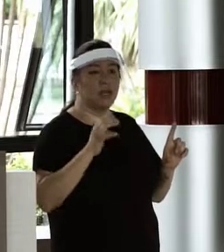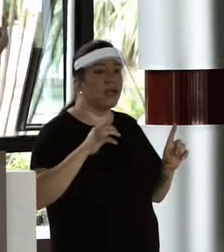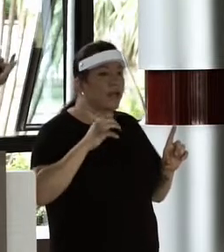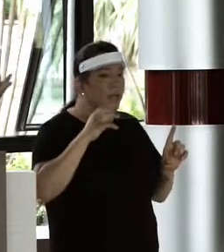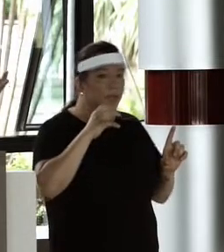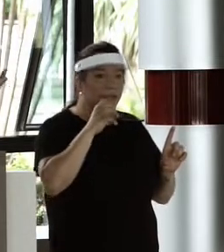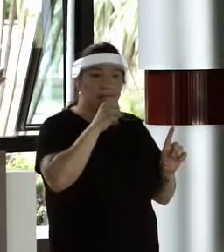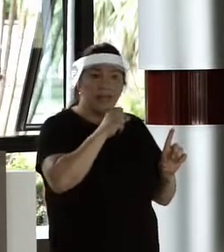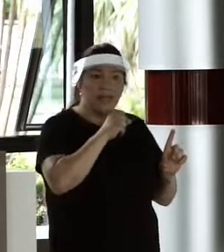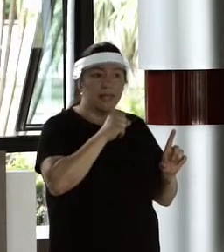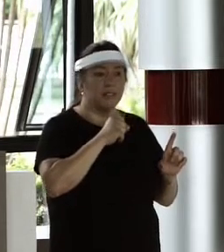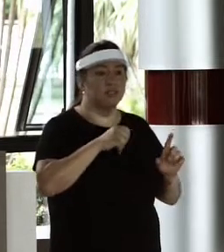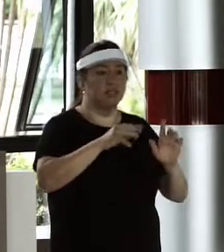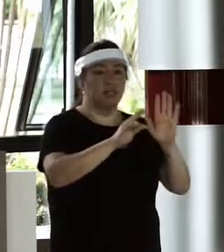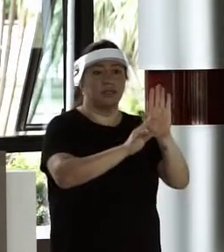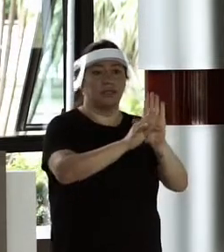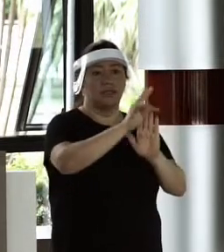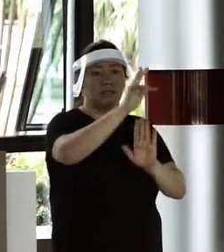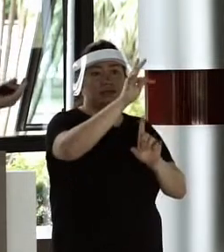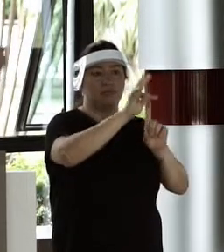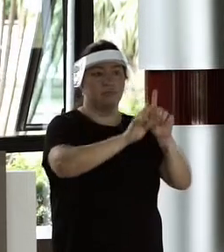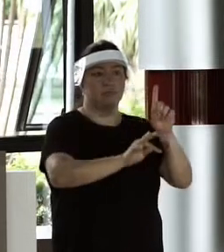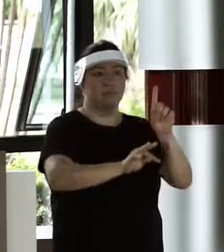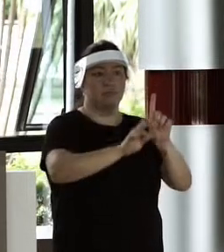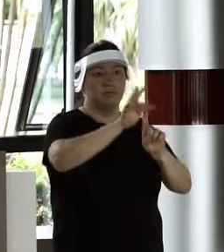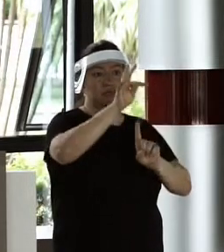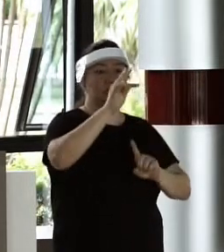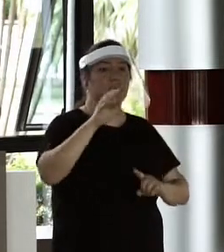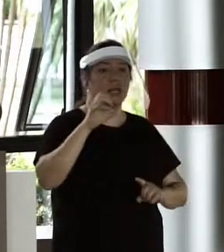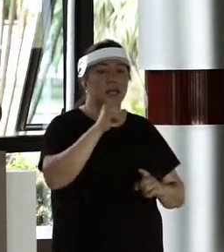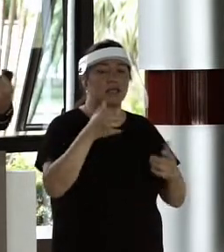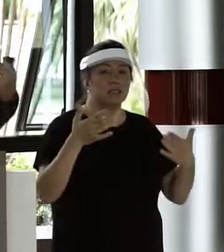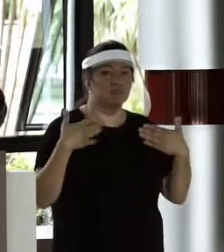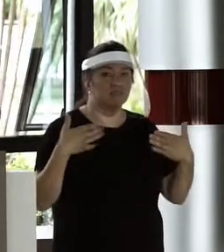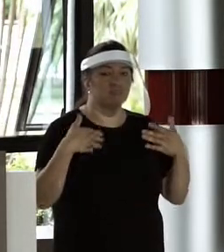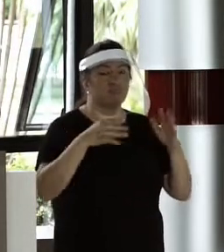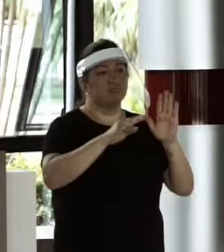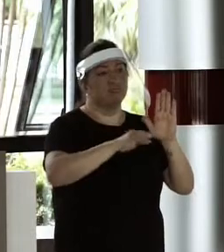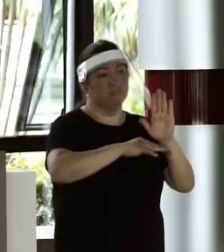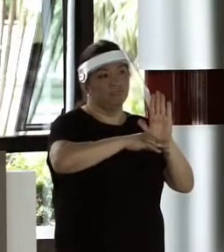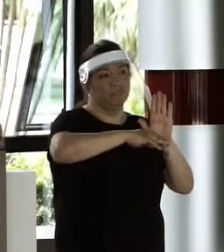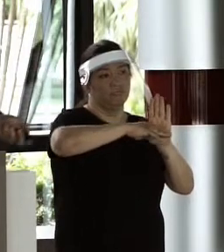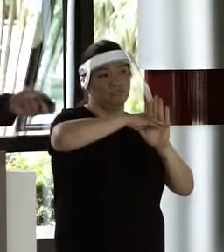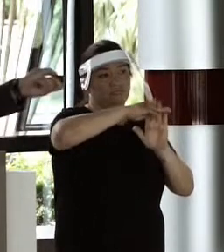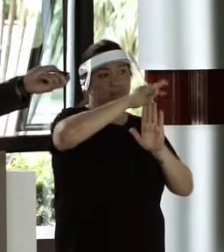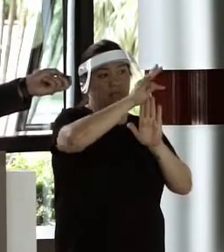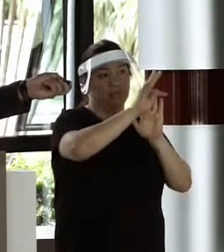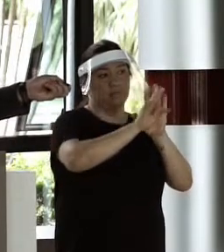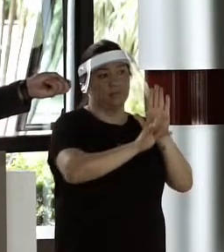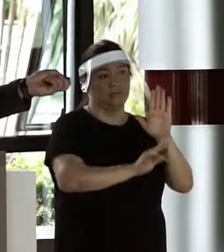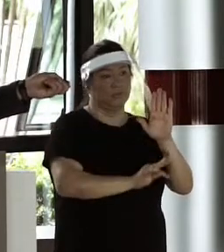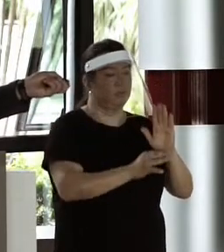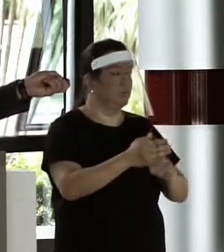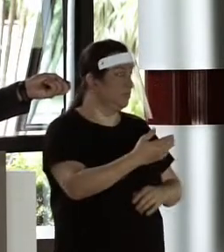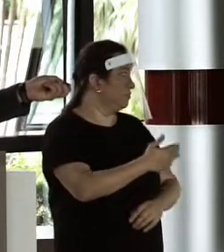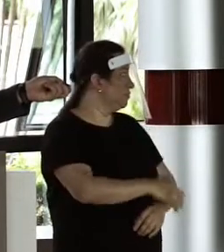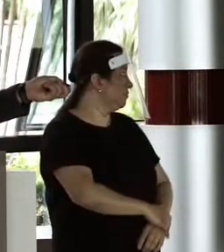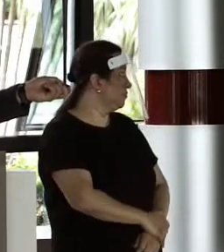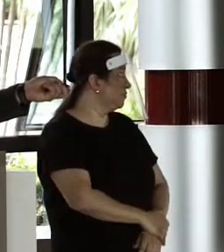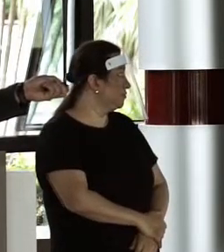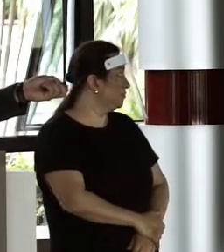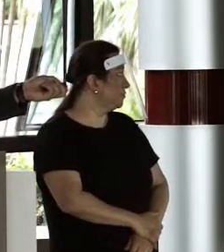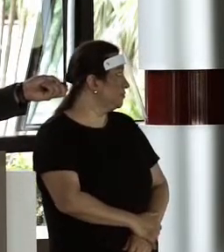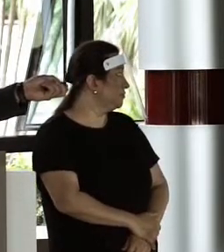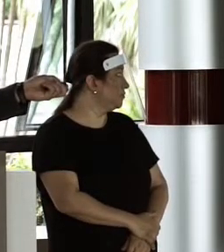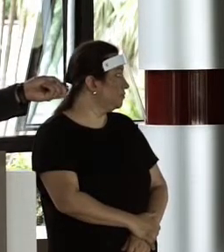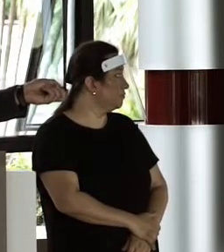com temperaturas. Só que, o que influencia nesse termograma, nessa captação dessa imagem? Então a gente tem aqui a superfície de